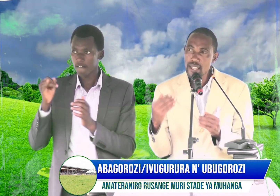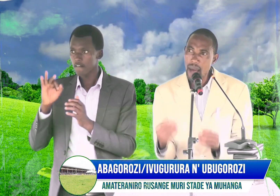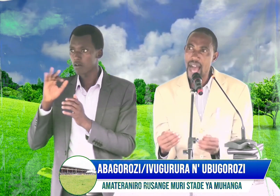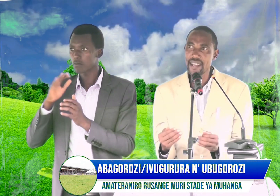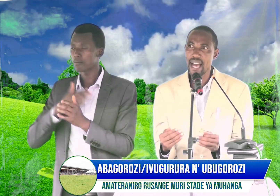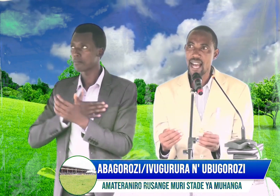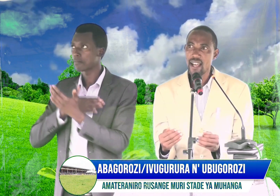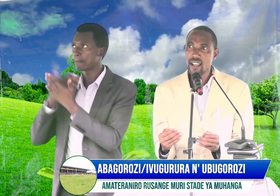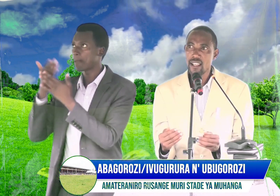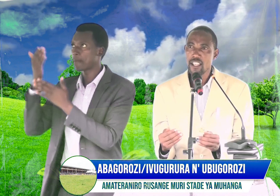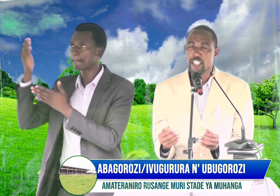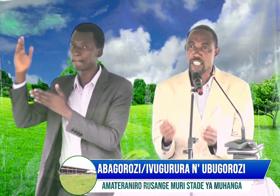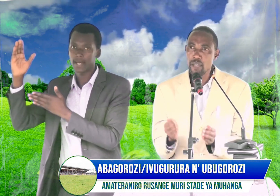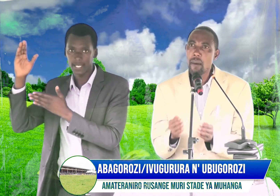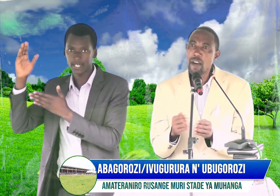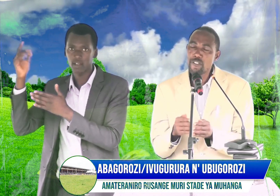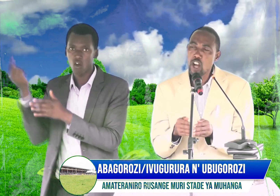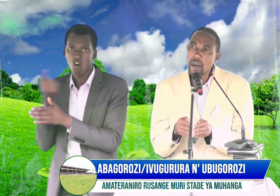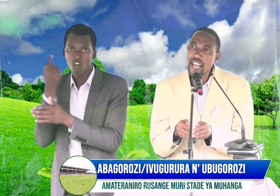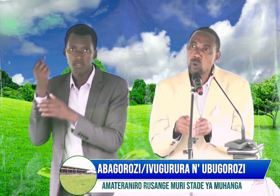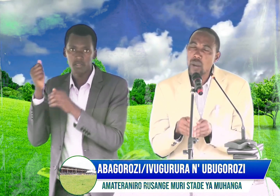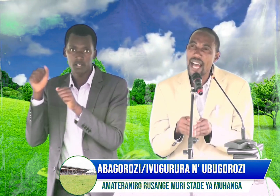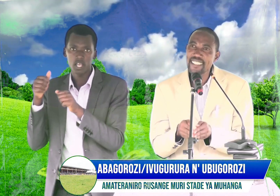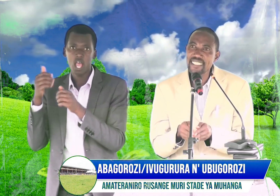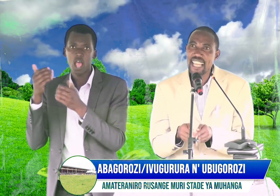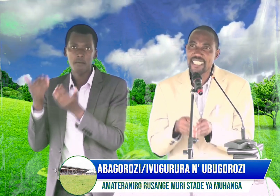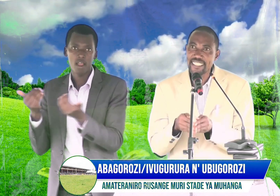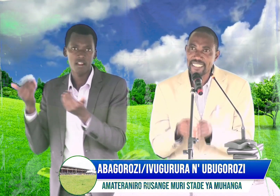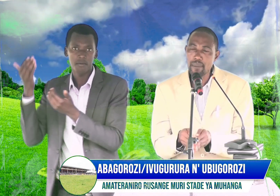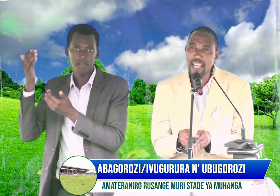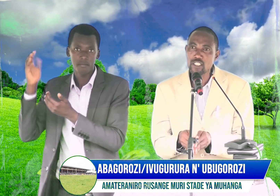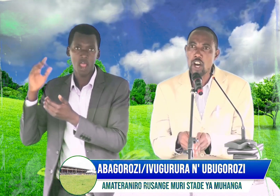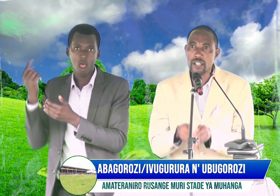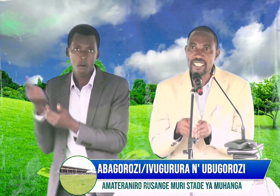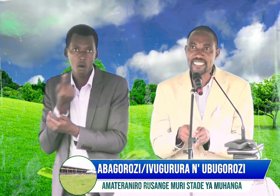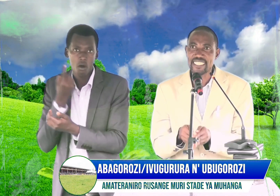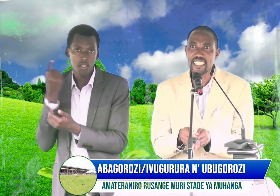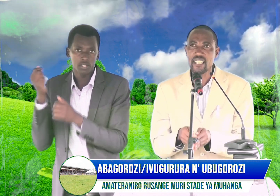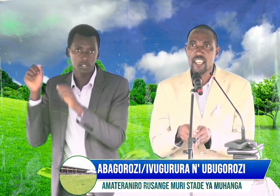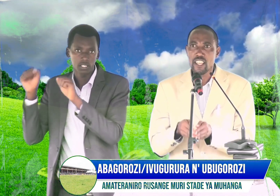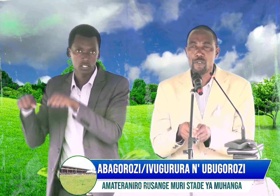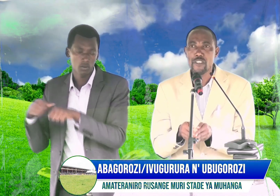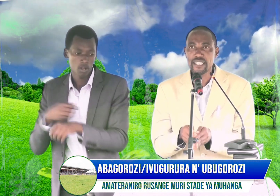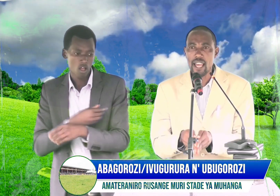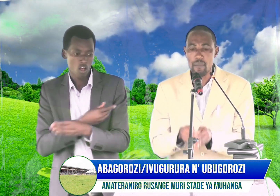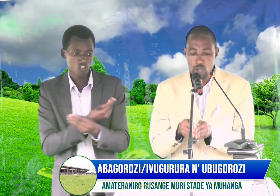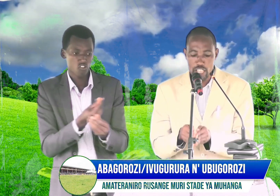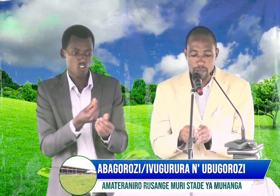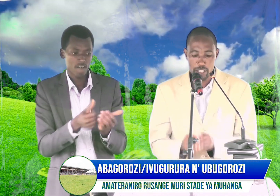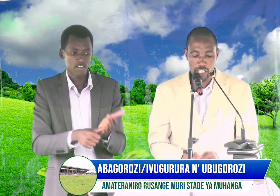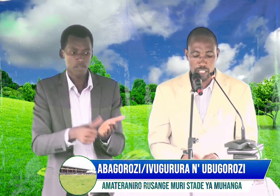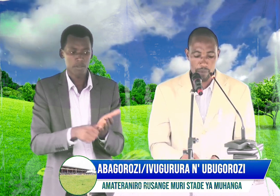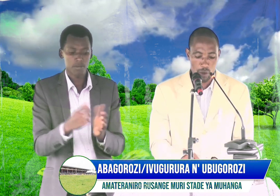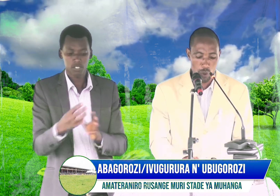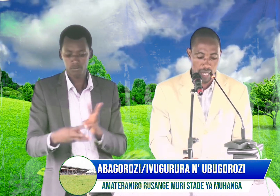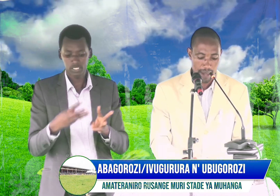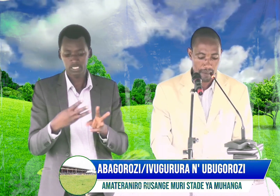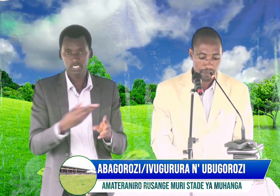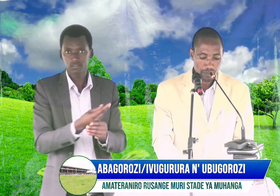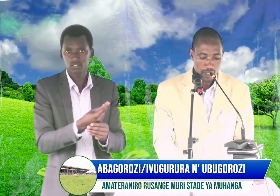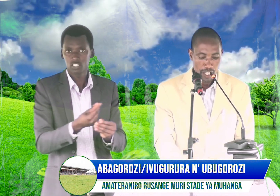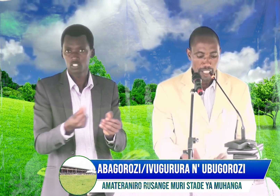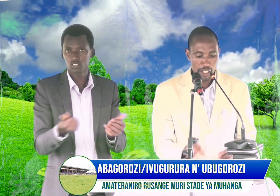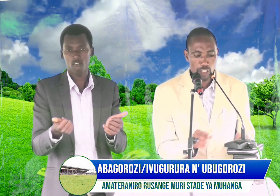abantu b'Imana nibo bashobora kurangiza ikibazo isi ifite muri iyi minsi